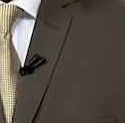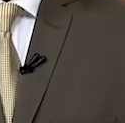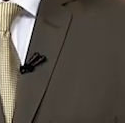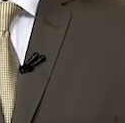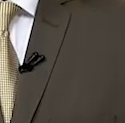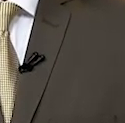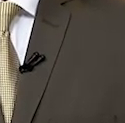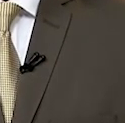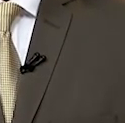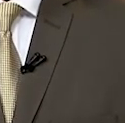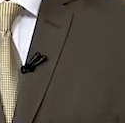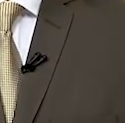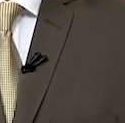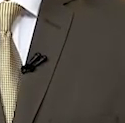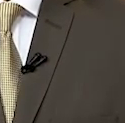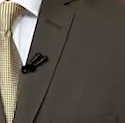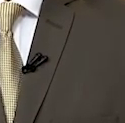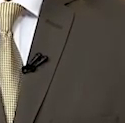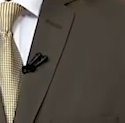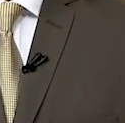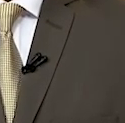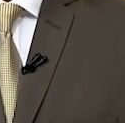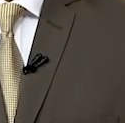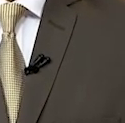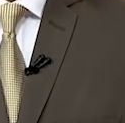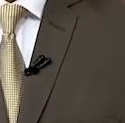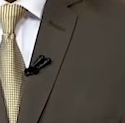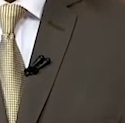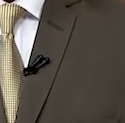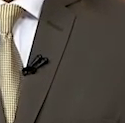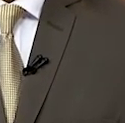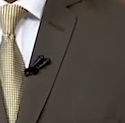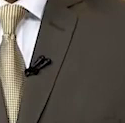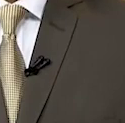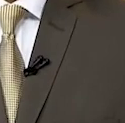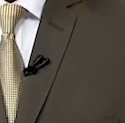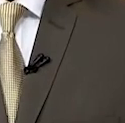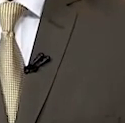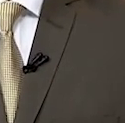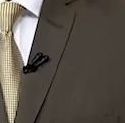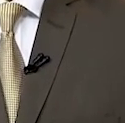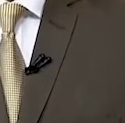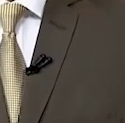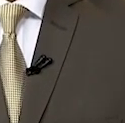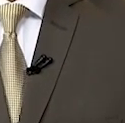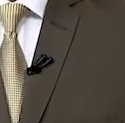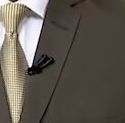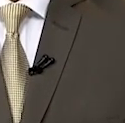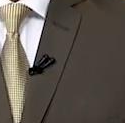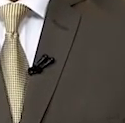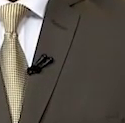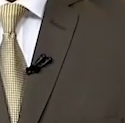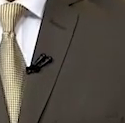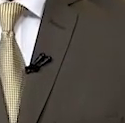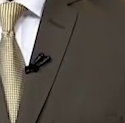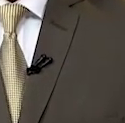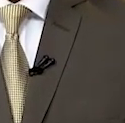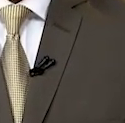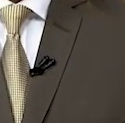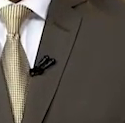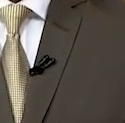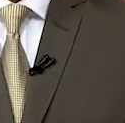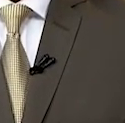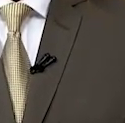sofrem. Então, quando os governos oferecem dinheiro a custo barato, dinheiro com juro baixo, pode ser vantajoso para as empresas buscarem